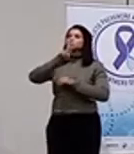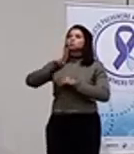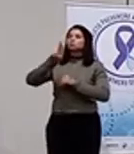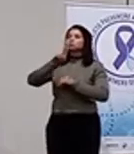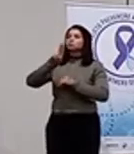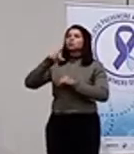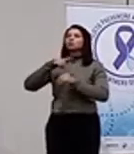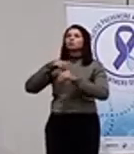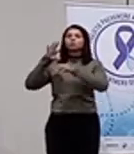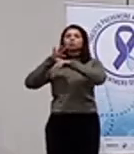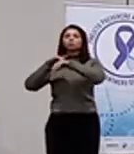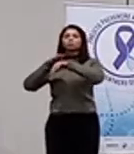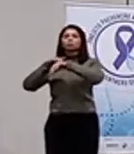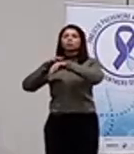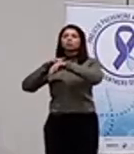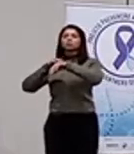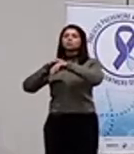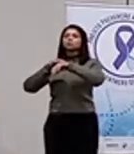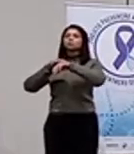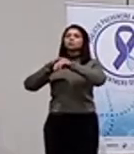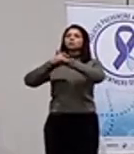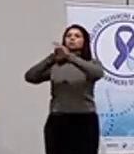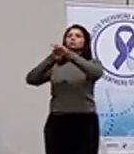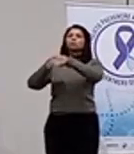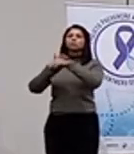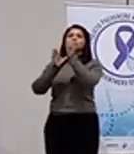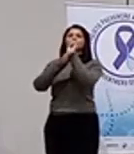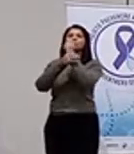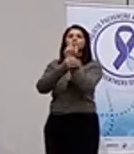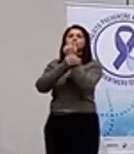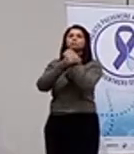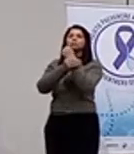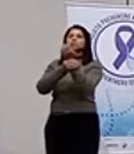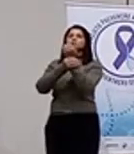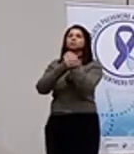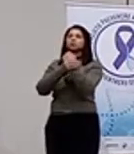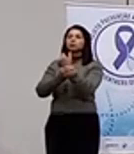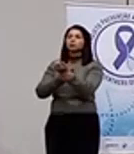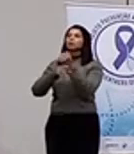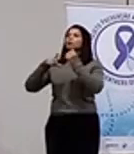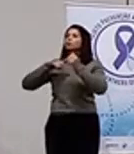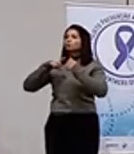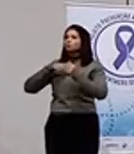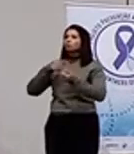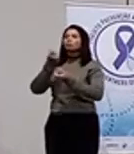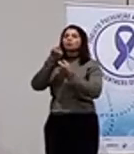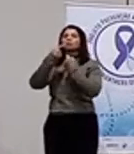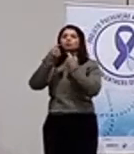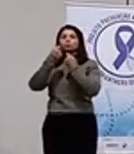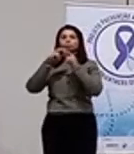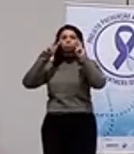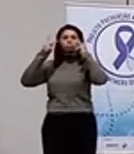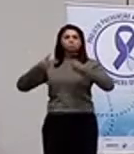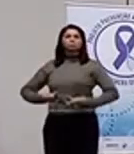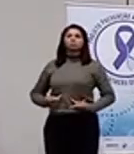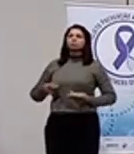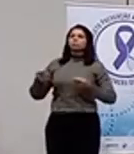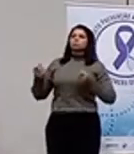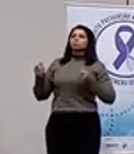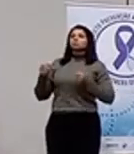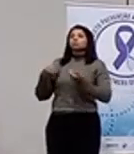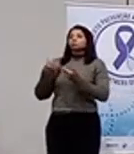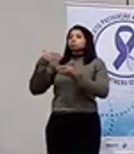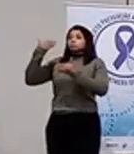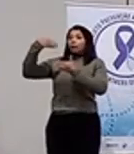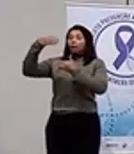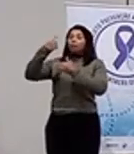doença reumatológica. O uso prolongado de prednisona pode provocar efeitos colaterais. Às vezes só nota isso depois de 1 ano, 2